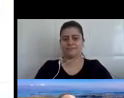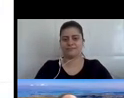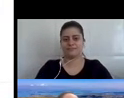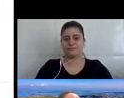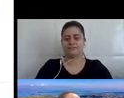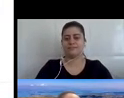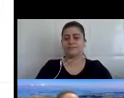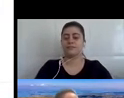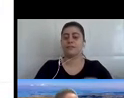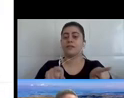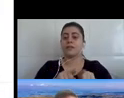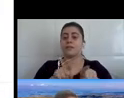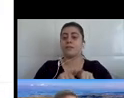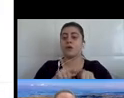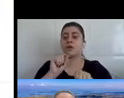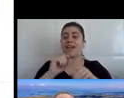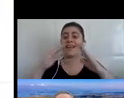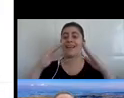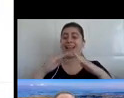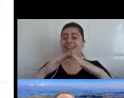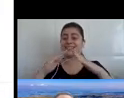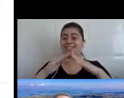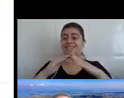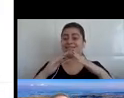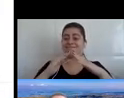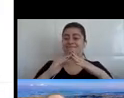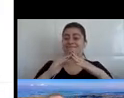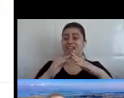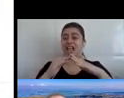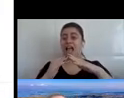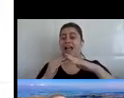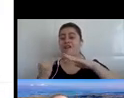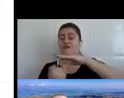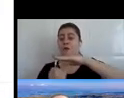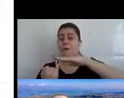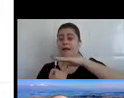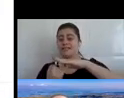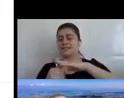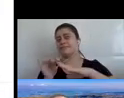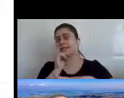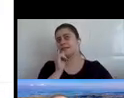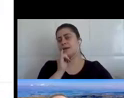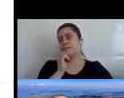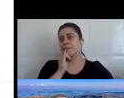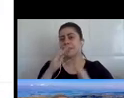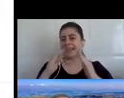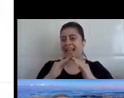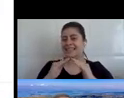questão das ocupações informais, ou seja, os assentamentos humanos informais que se